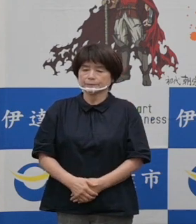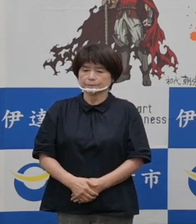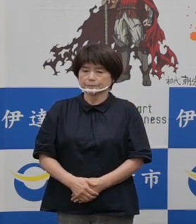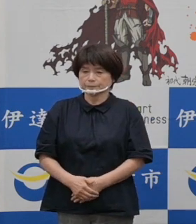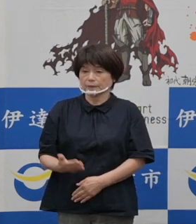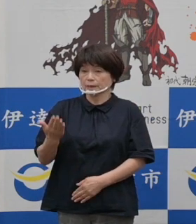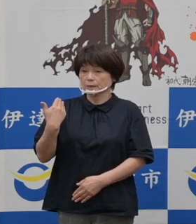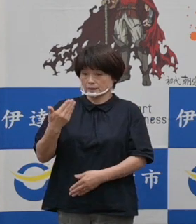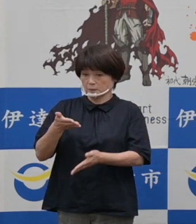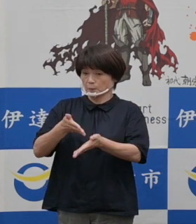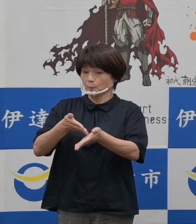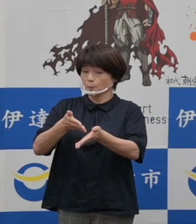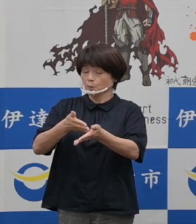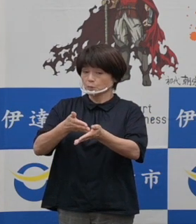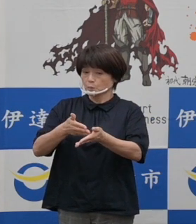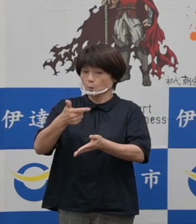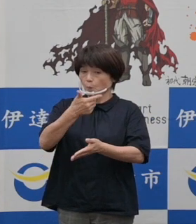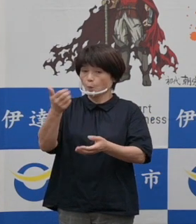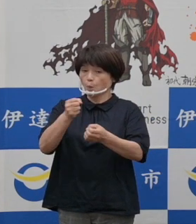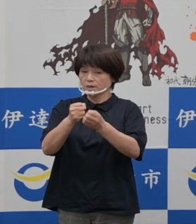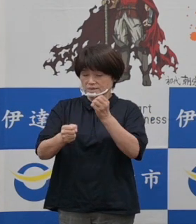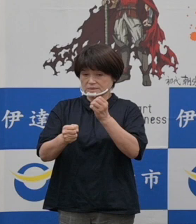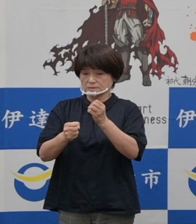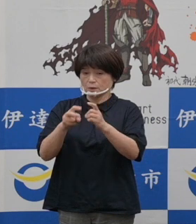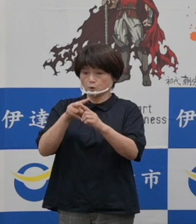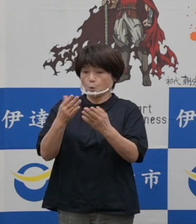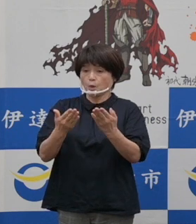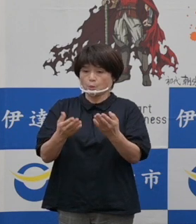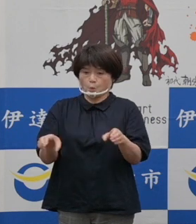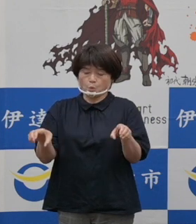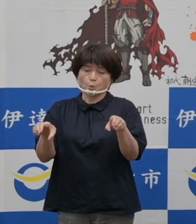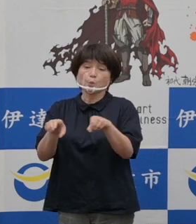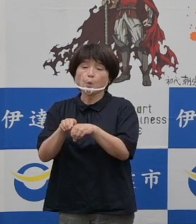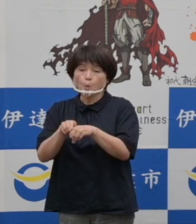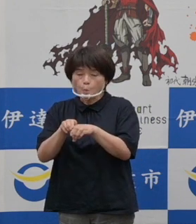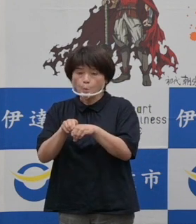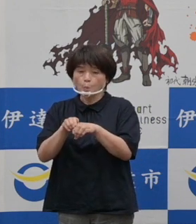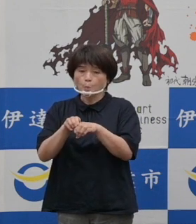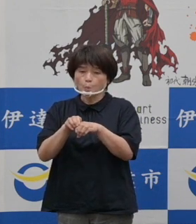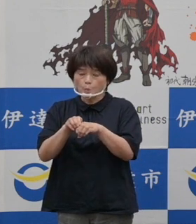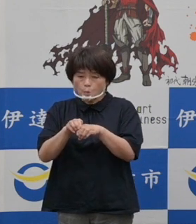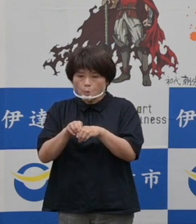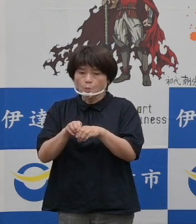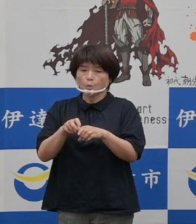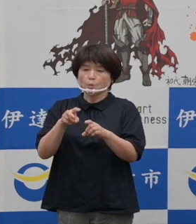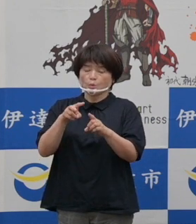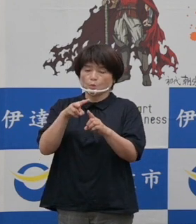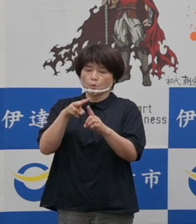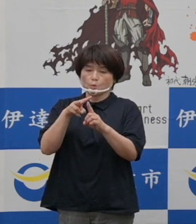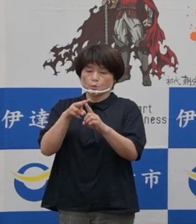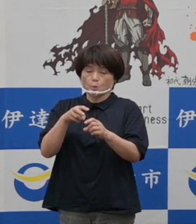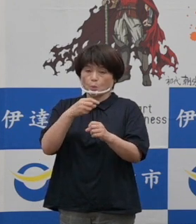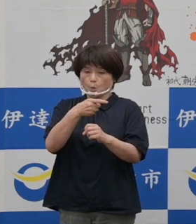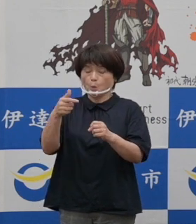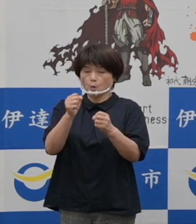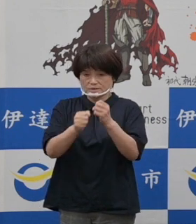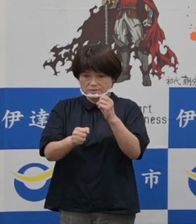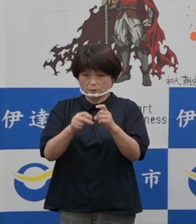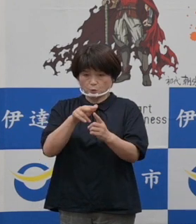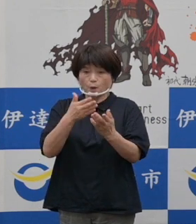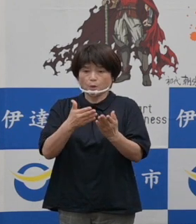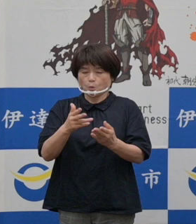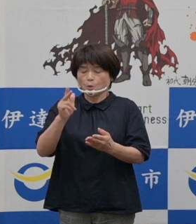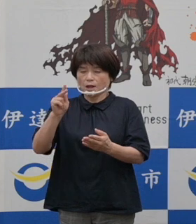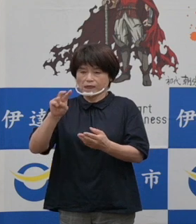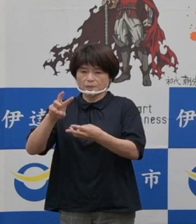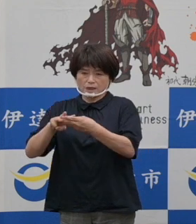先ほどお話をしました大石小学校の統合でございます。大石小学校を掛田小学校へ統合、伊達市